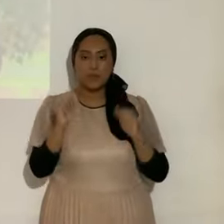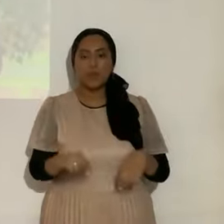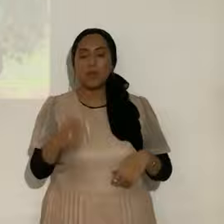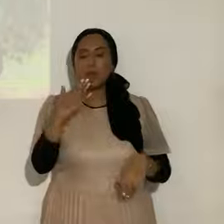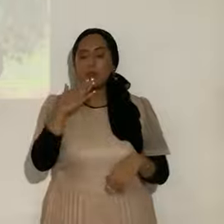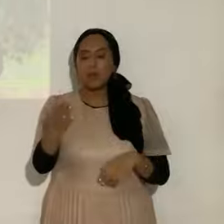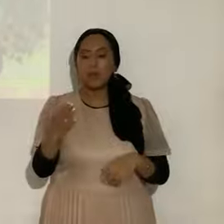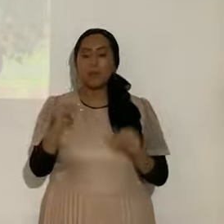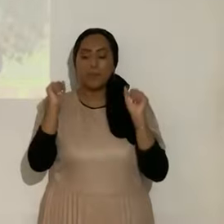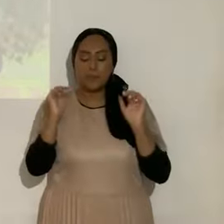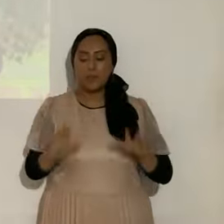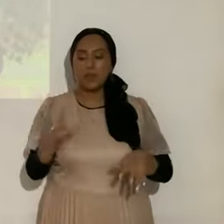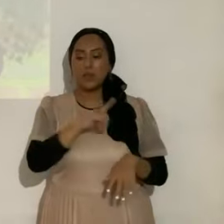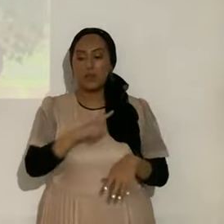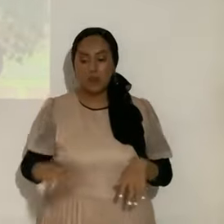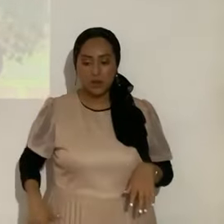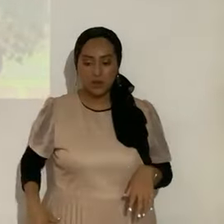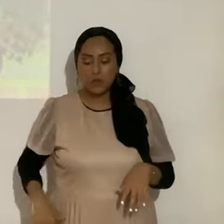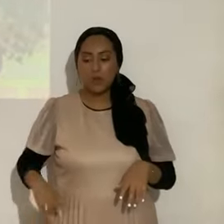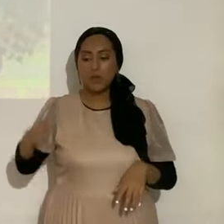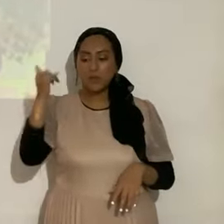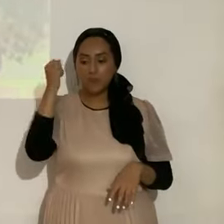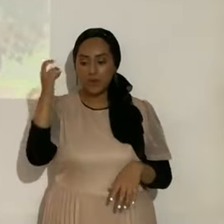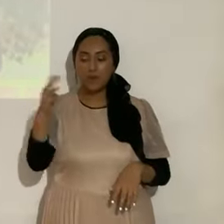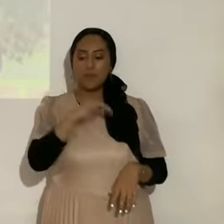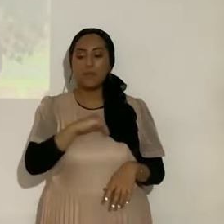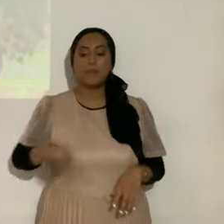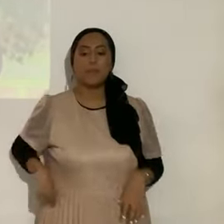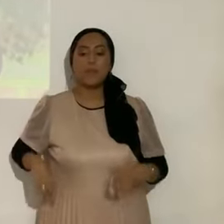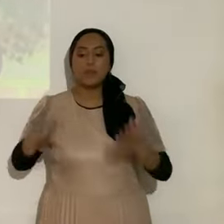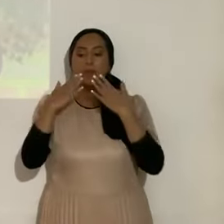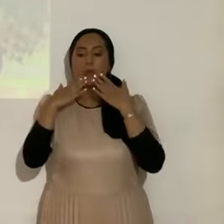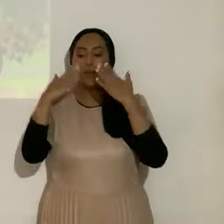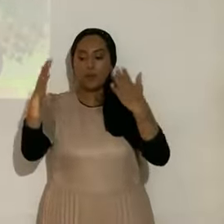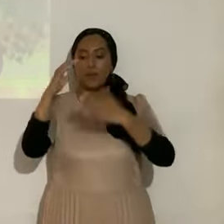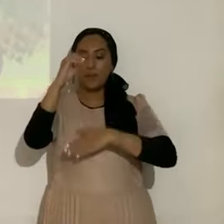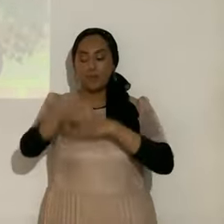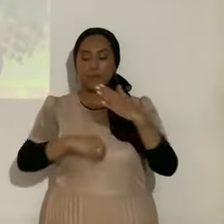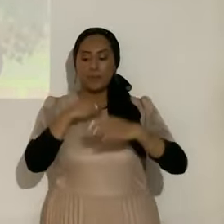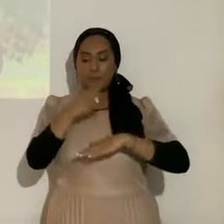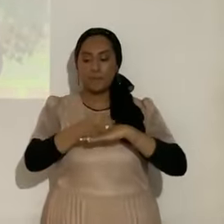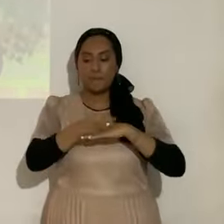rabá, bendito Adón, Yahshua HaMashiach, te damos gracias. Amén. De amén.